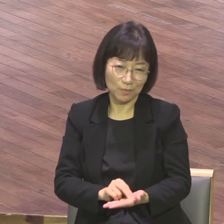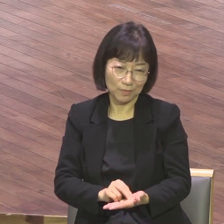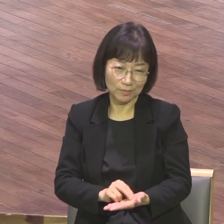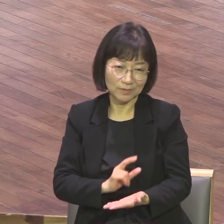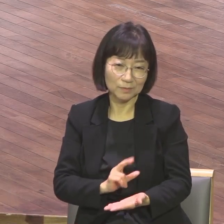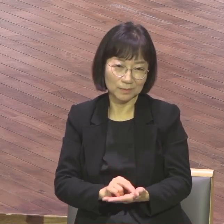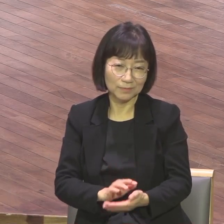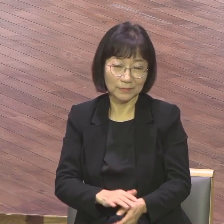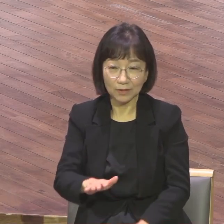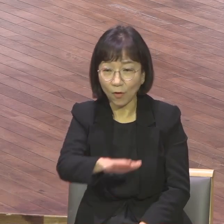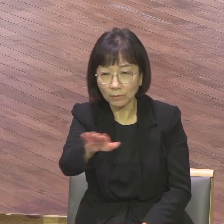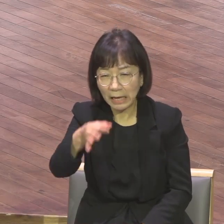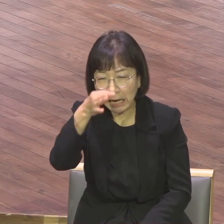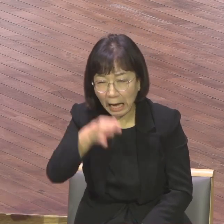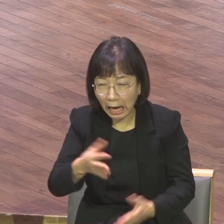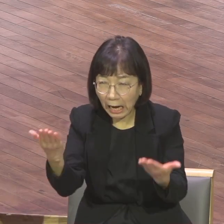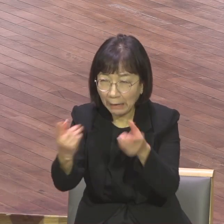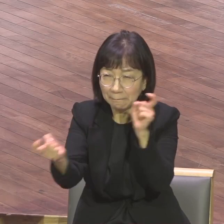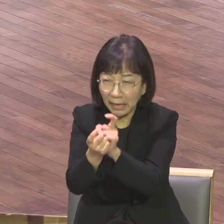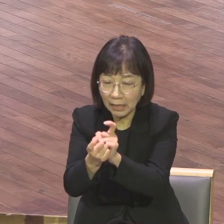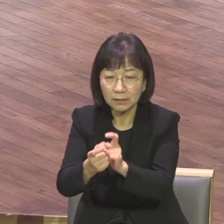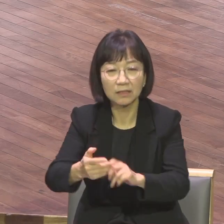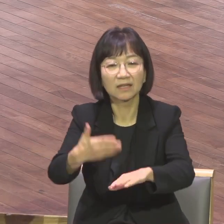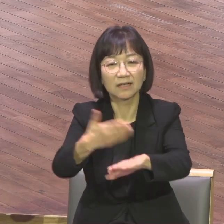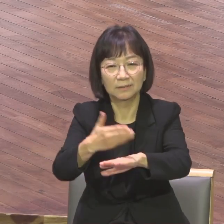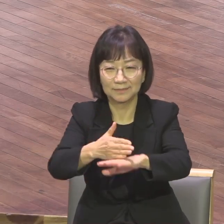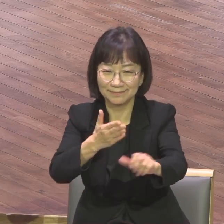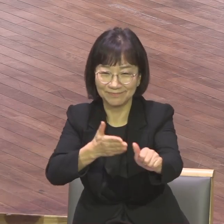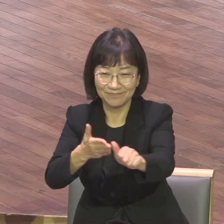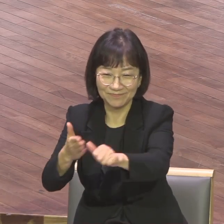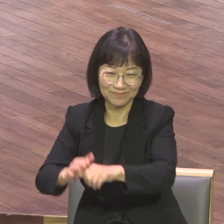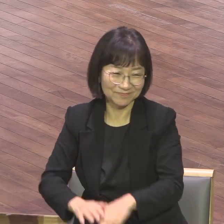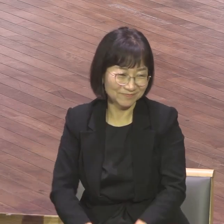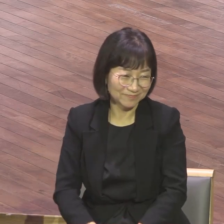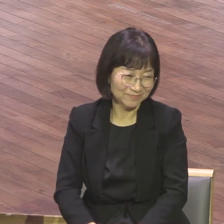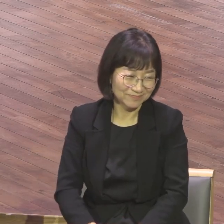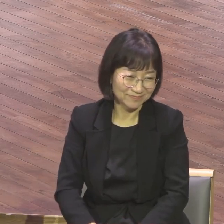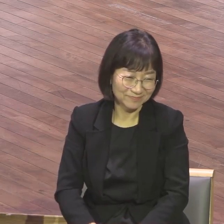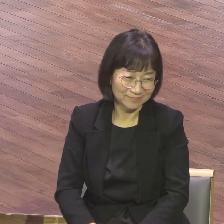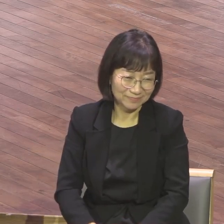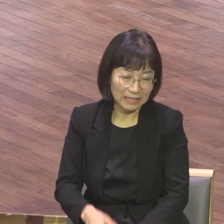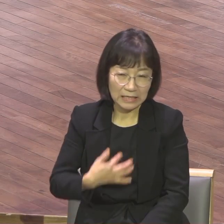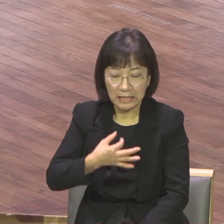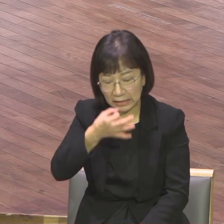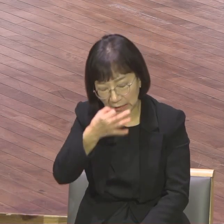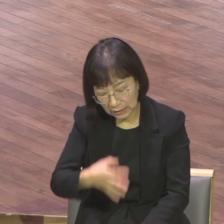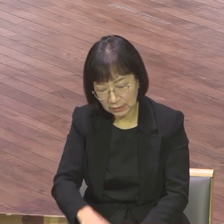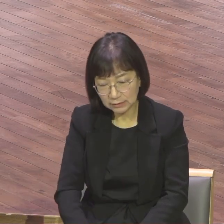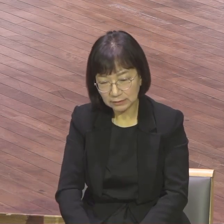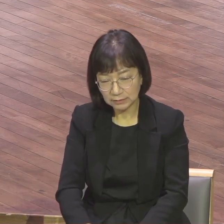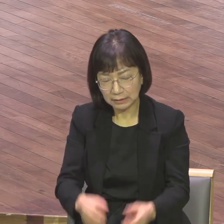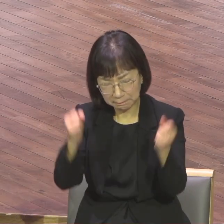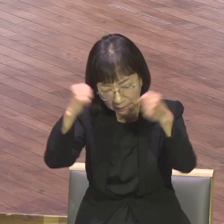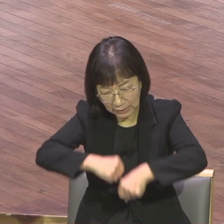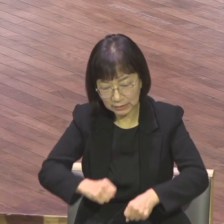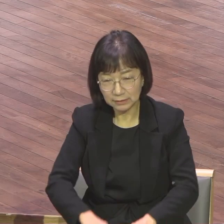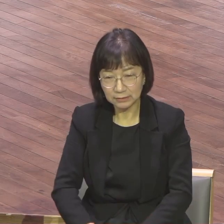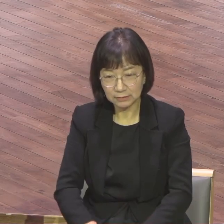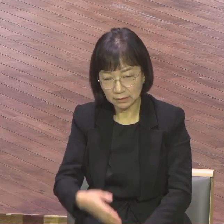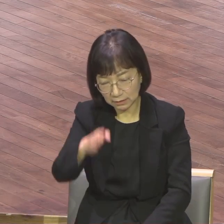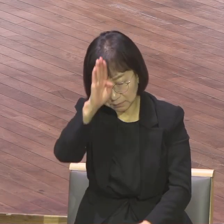힘든 거 있는 거 감사하시기 바랍니다. 힘들기 때문에 망했기 때문에 병들었기